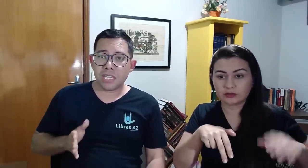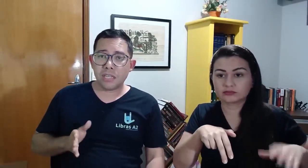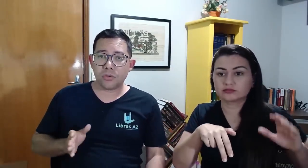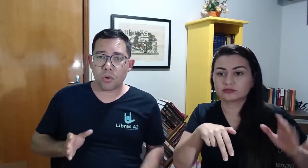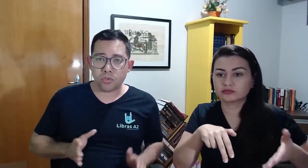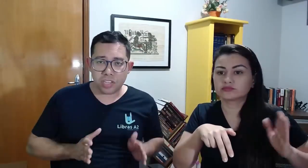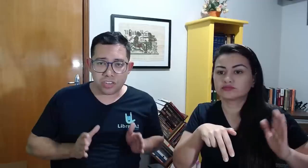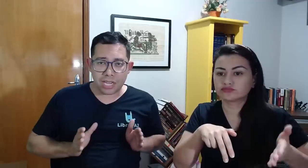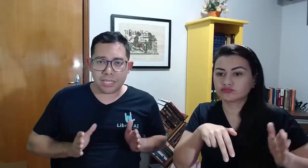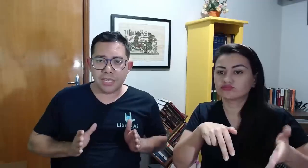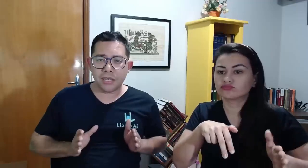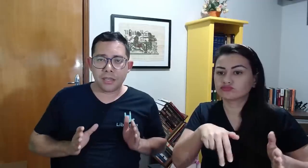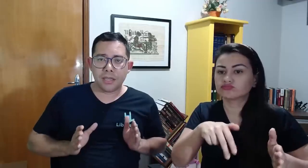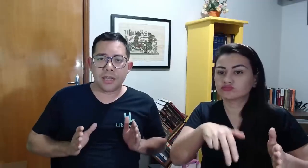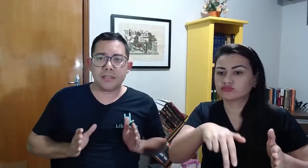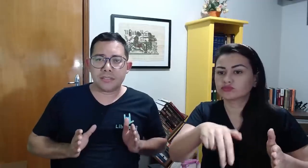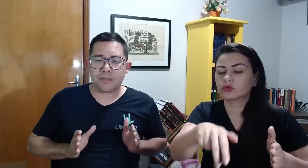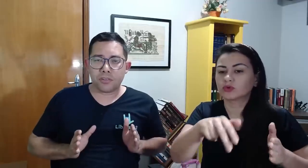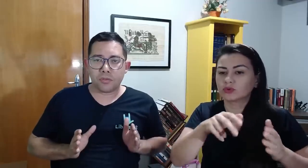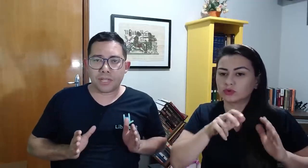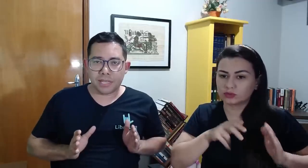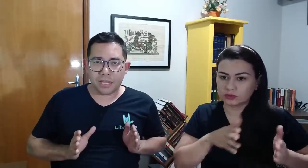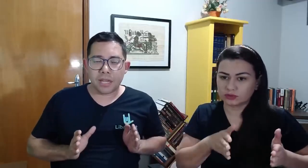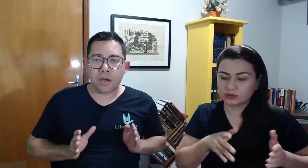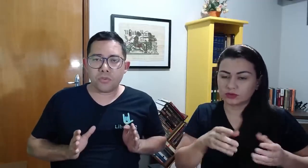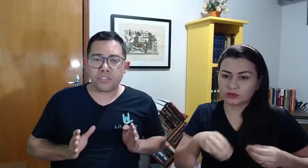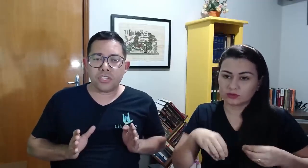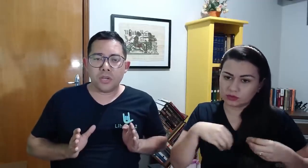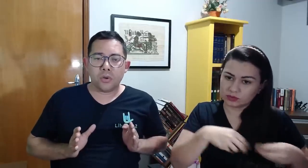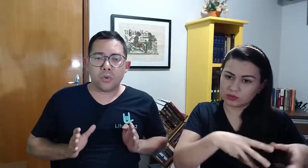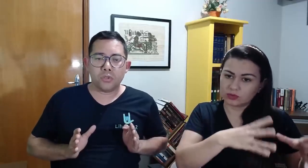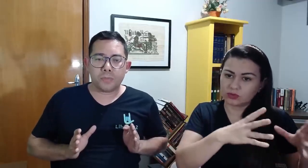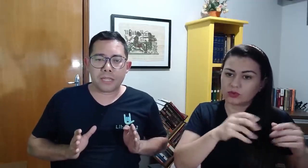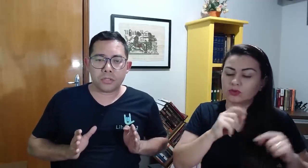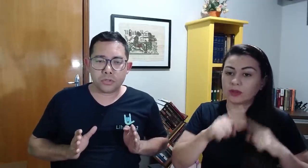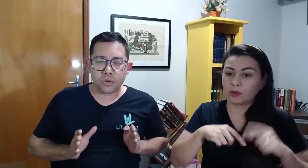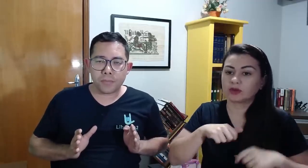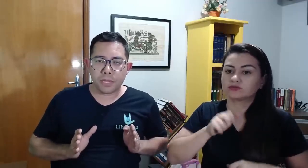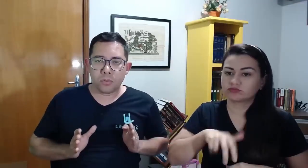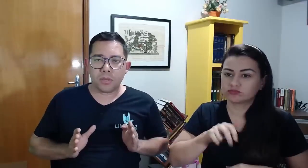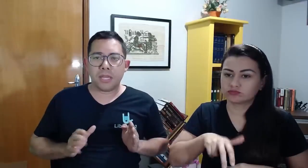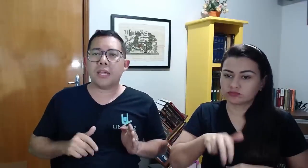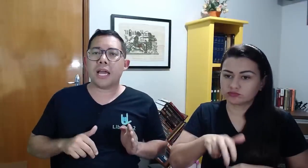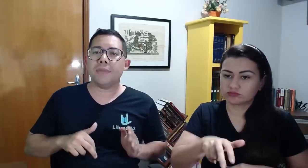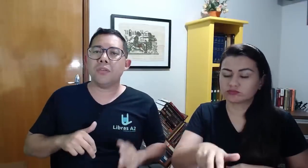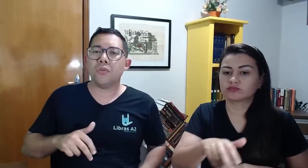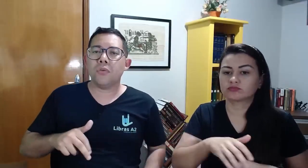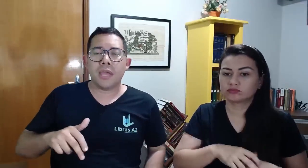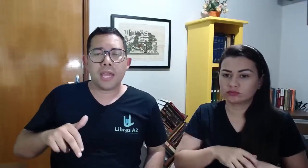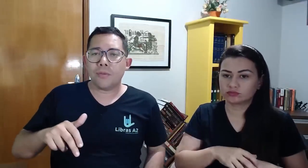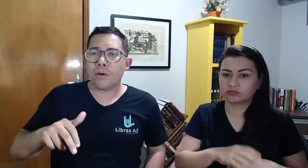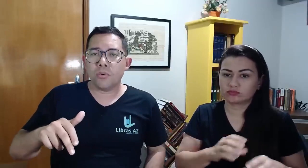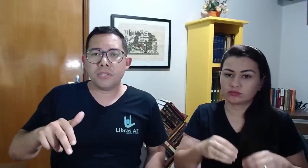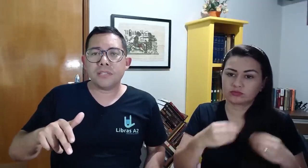seguindo. Ou seja, aqui ele estava numa terra onde os pássaros comeram. Ele caminhou, era uma outra